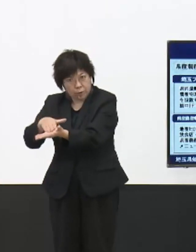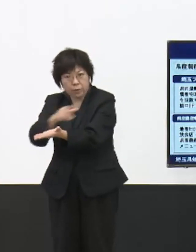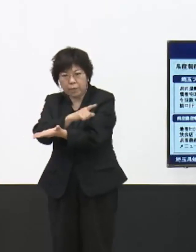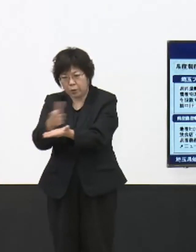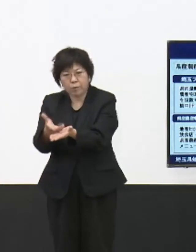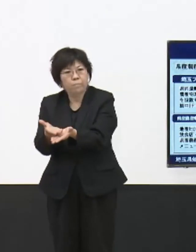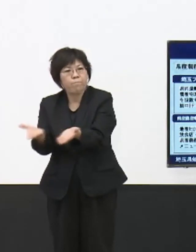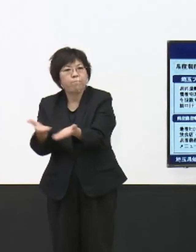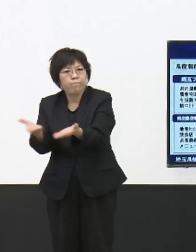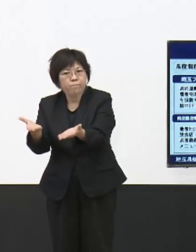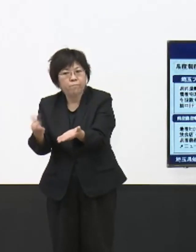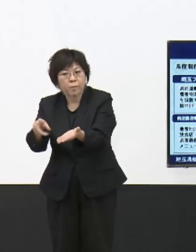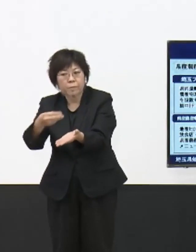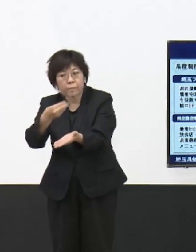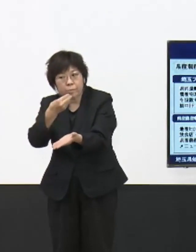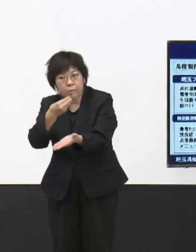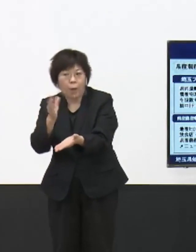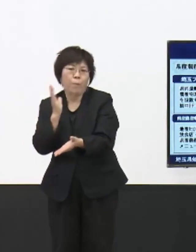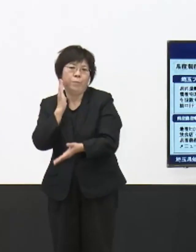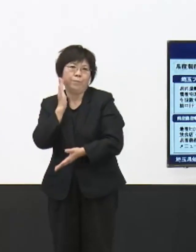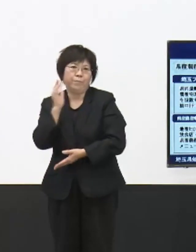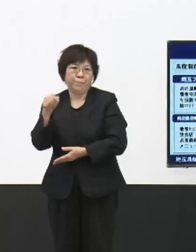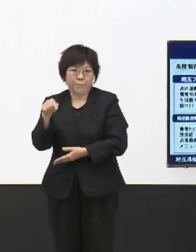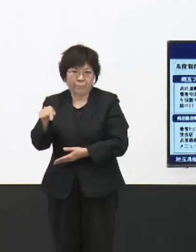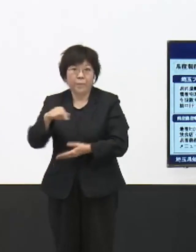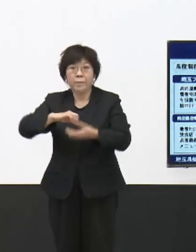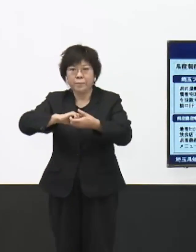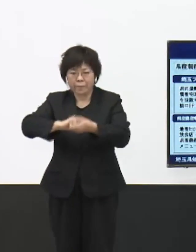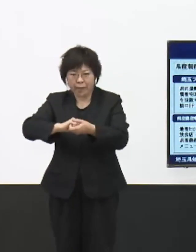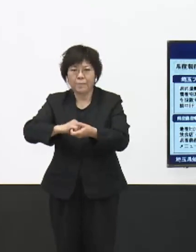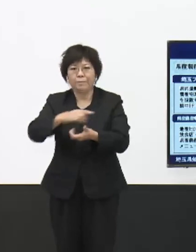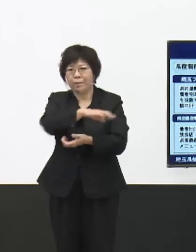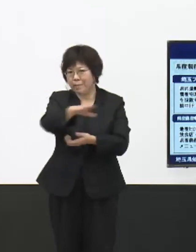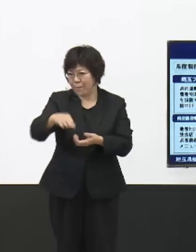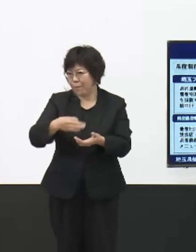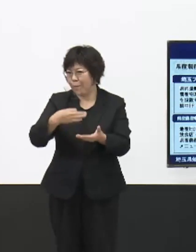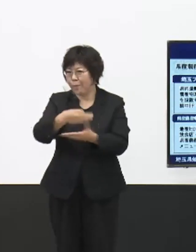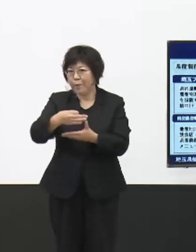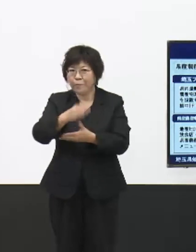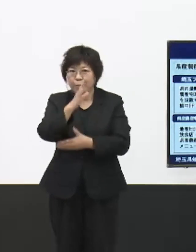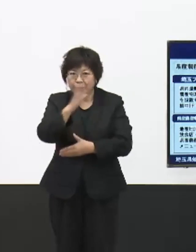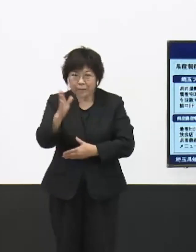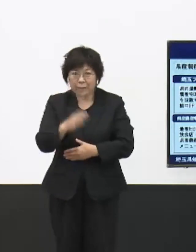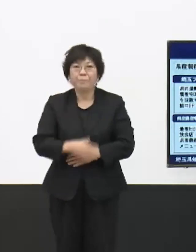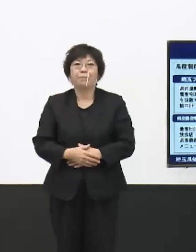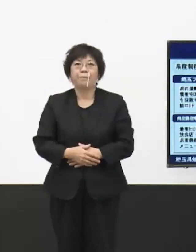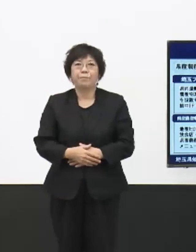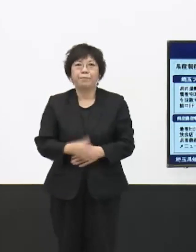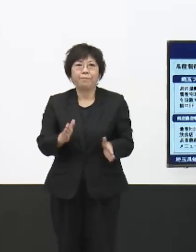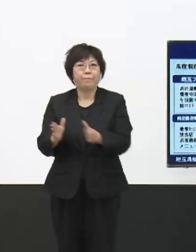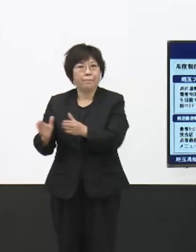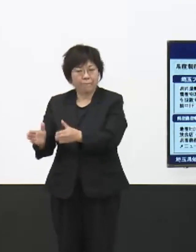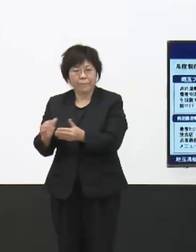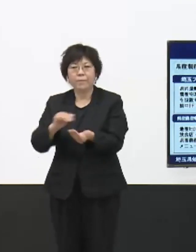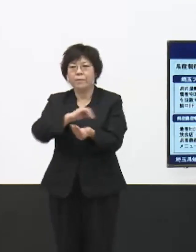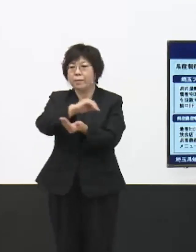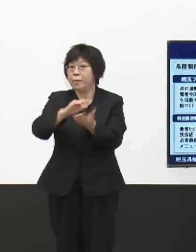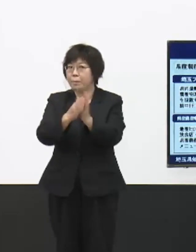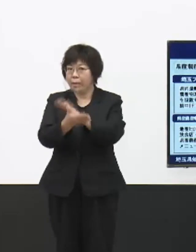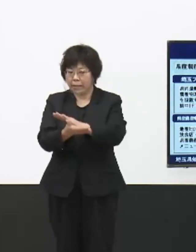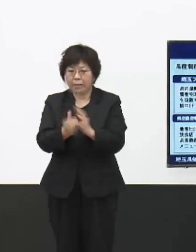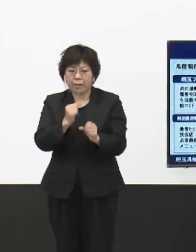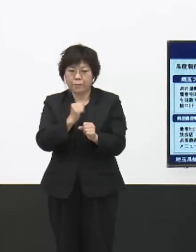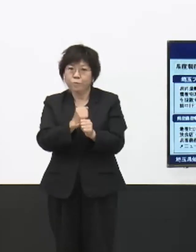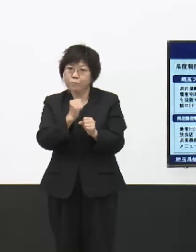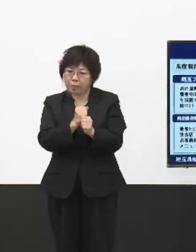のおいしさがぎゅっと詰まったメニューをぜひお買い求めをいただきたいと思います。次に、県産野